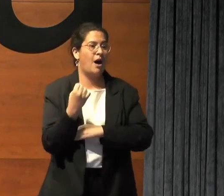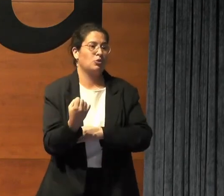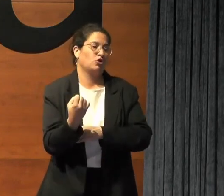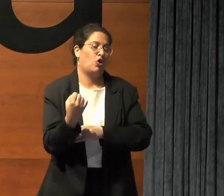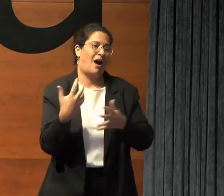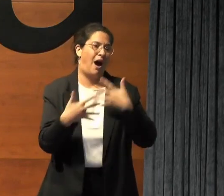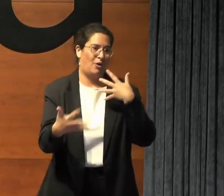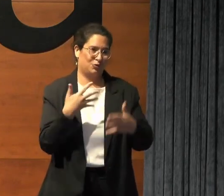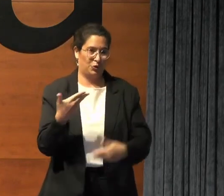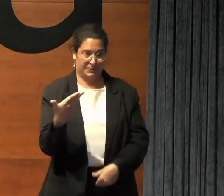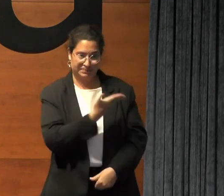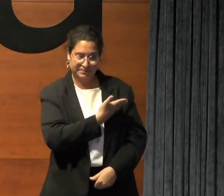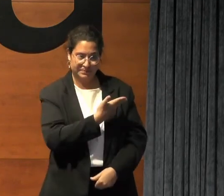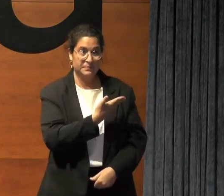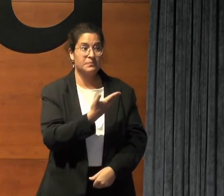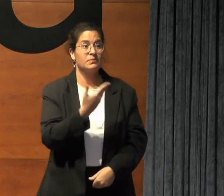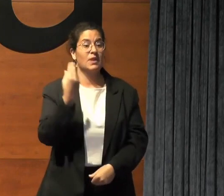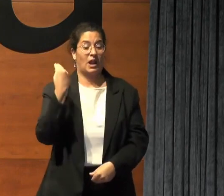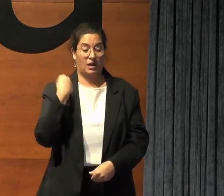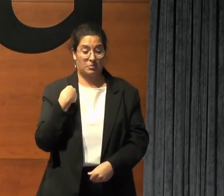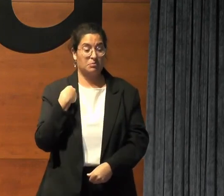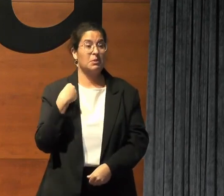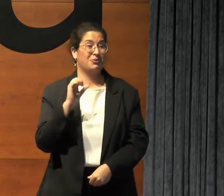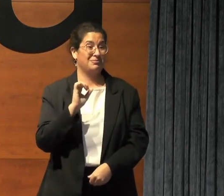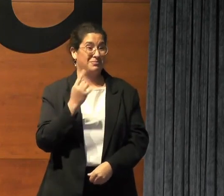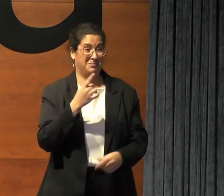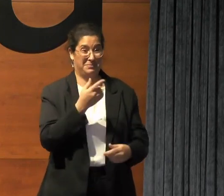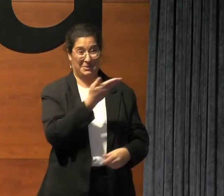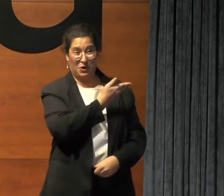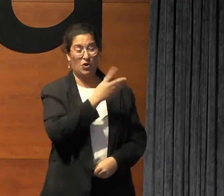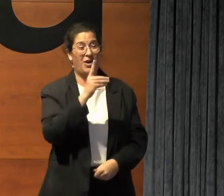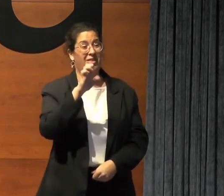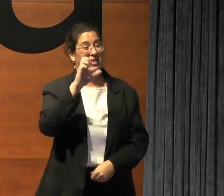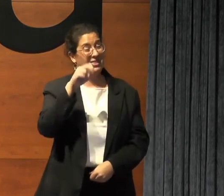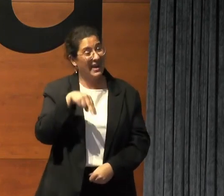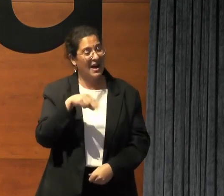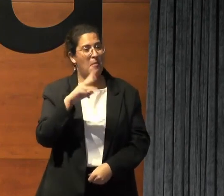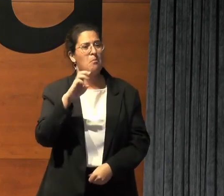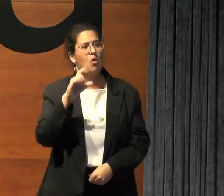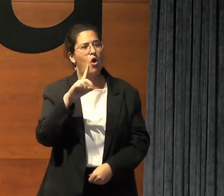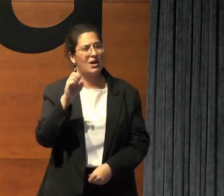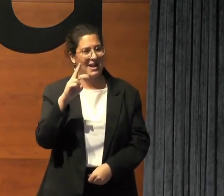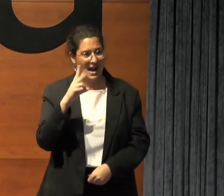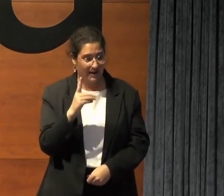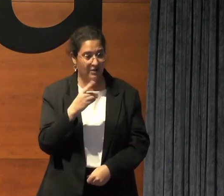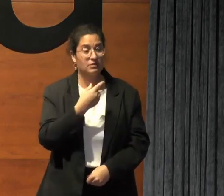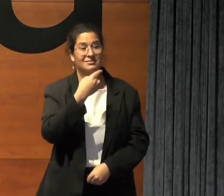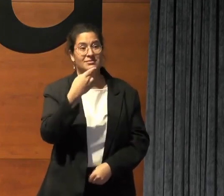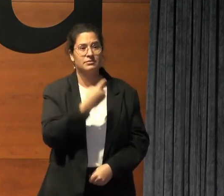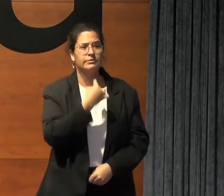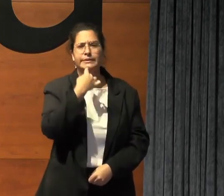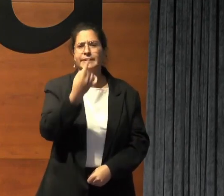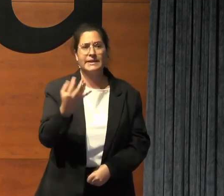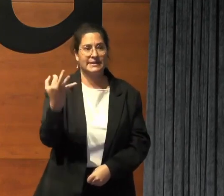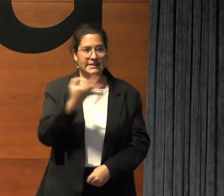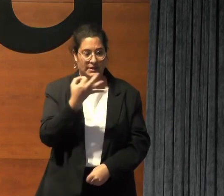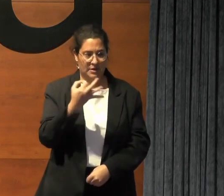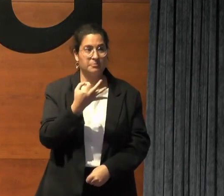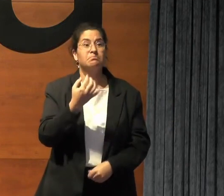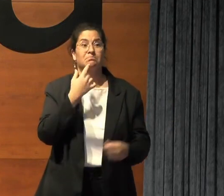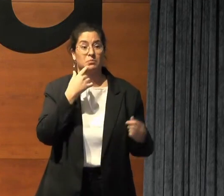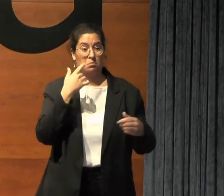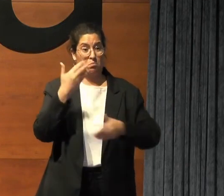Para mi trabajo de investigación me apoyé en varios autores, los que aquí tenéis en la transparencia. En primer lugar, Dan y Pollard,